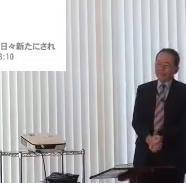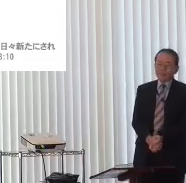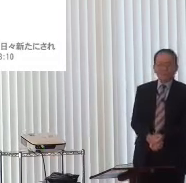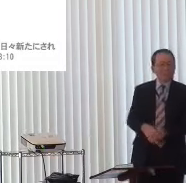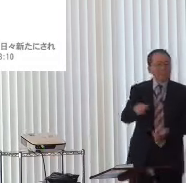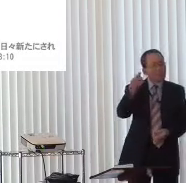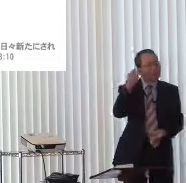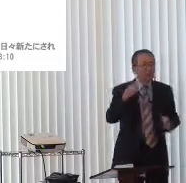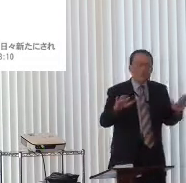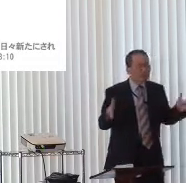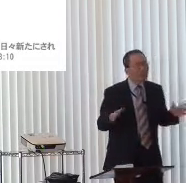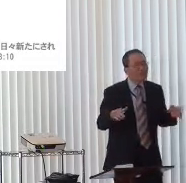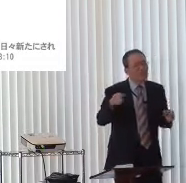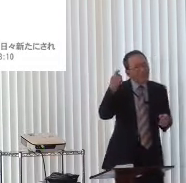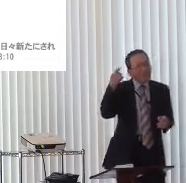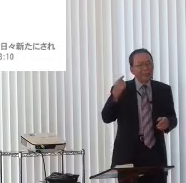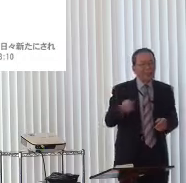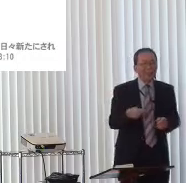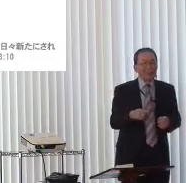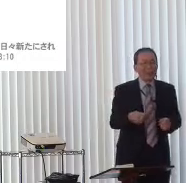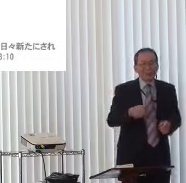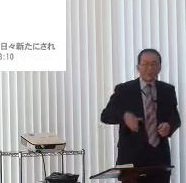昨日とは違います、